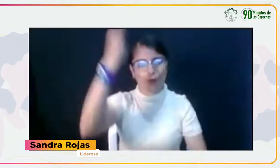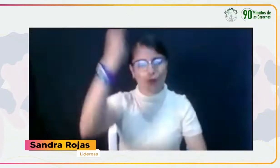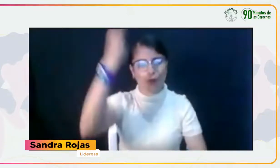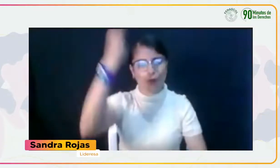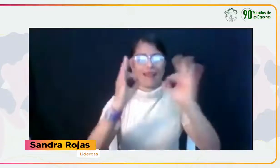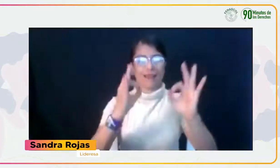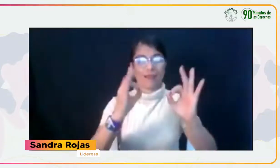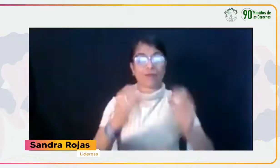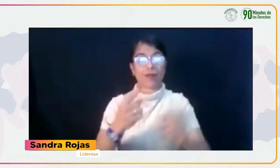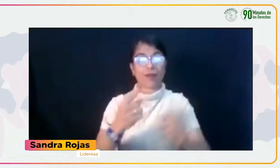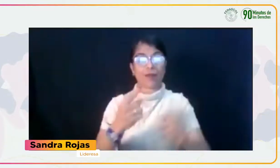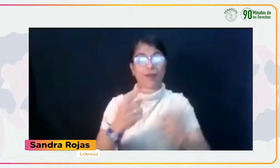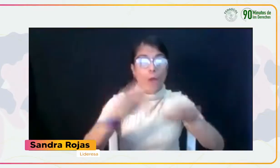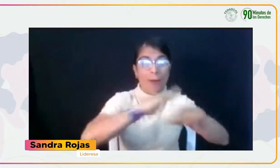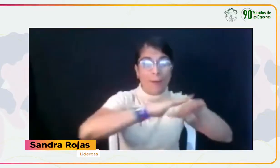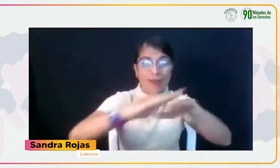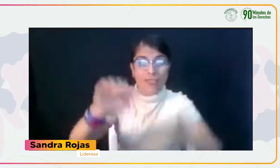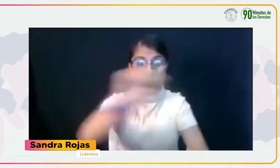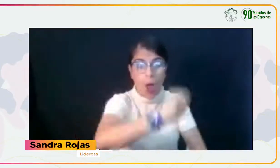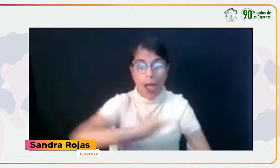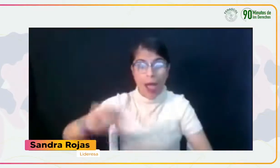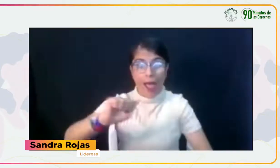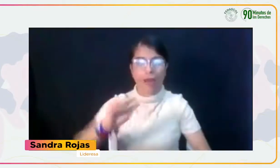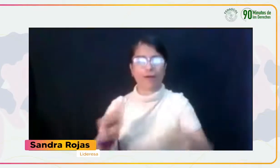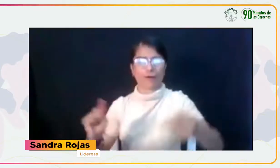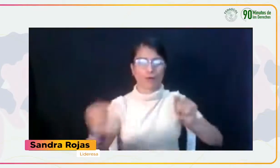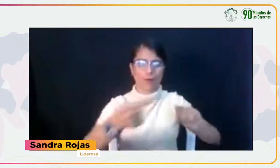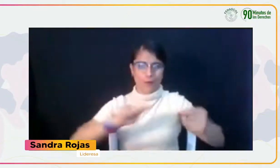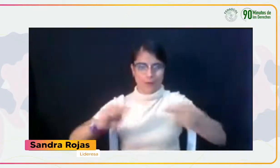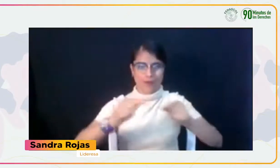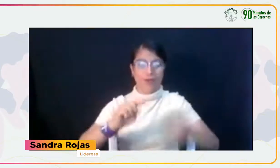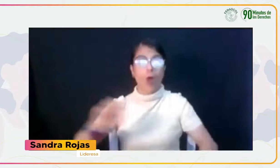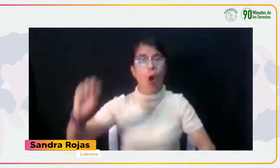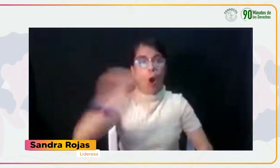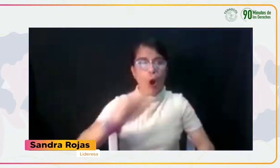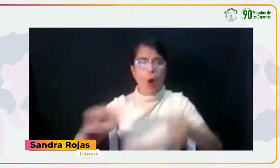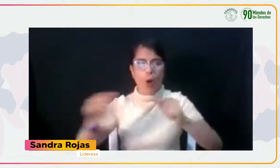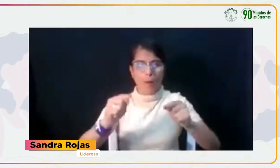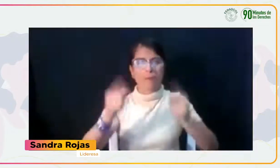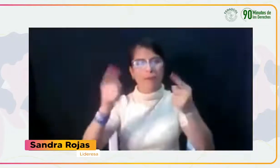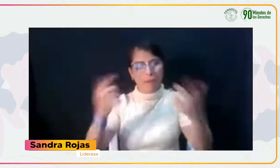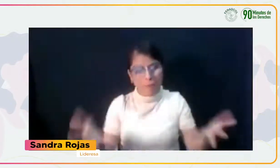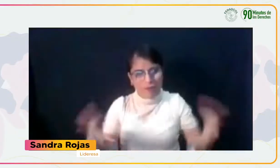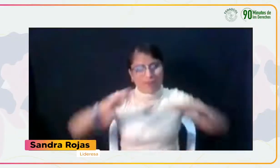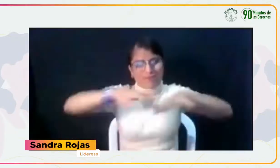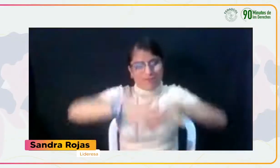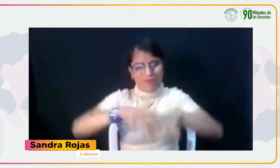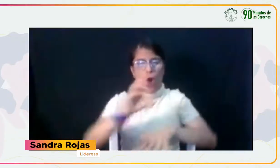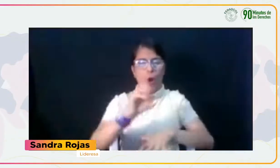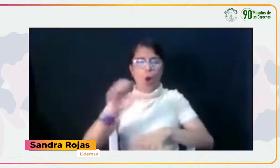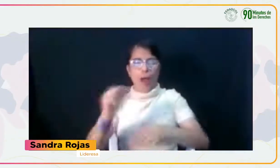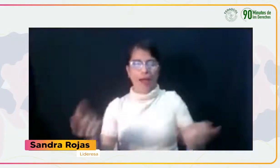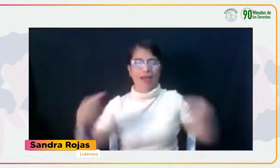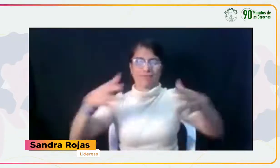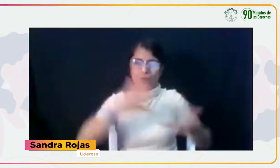es aprovechar este espacio para tener esa transferencia de conocimiento y más como mujeres sordas que podamos también debatir y también